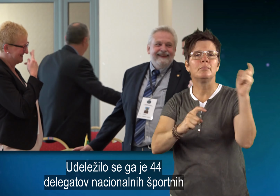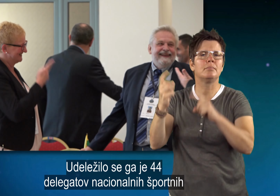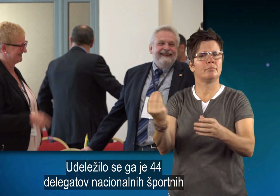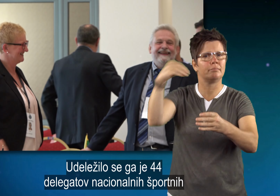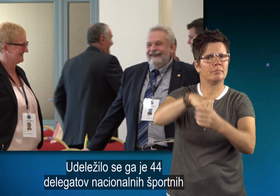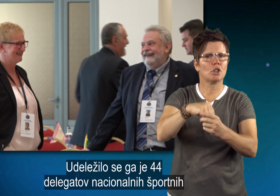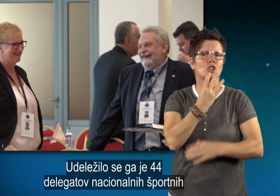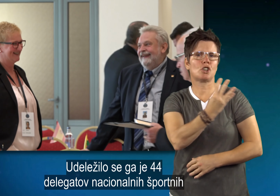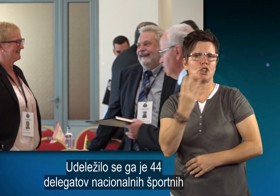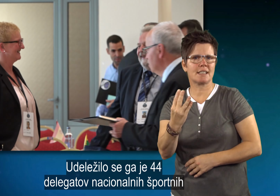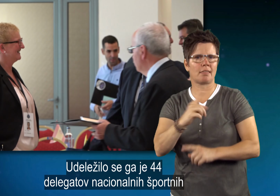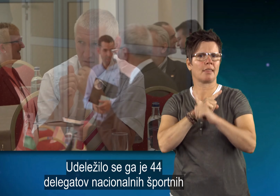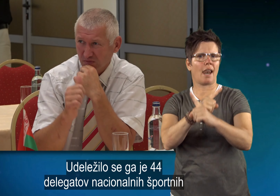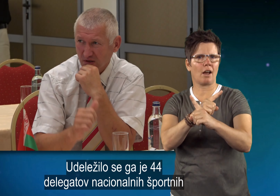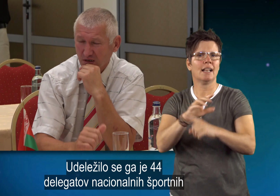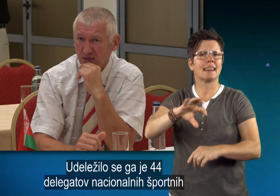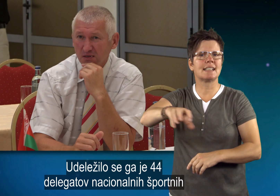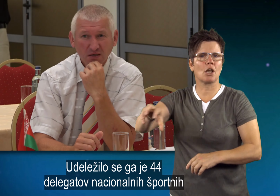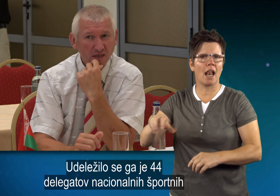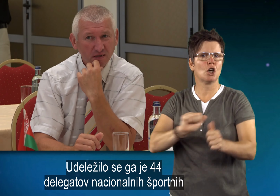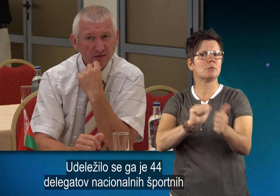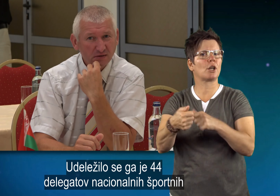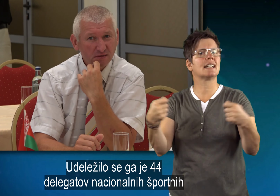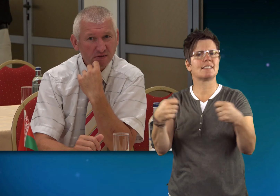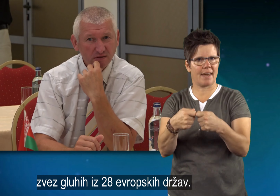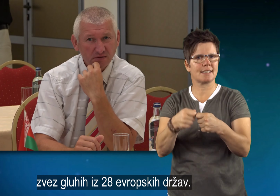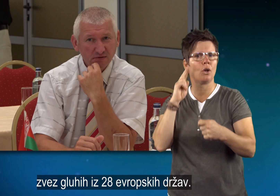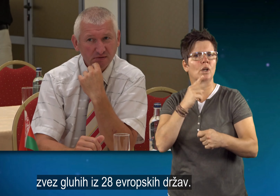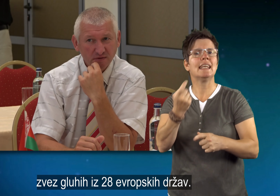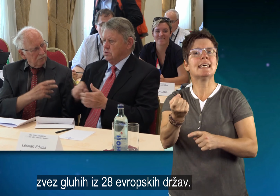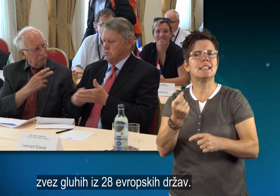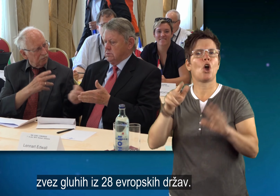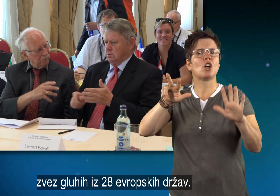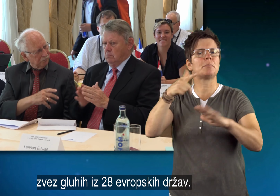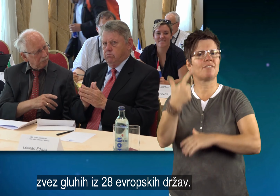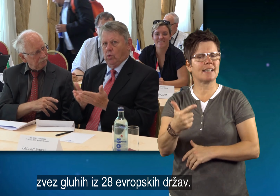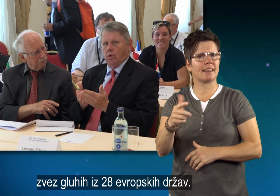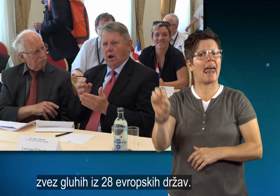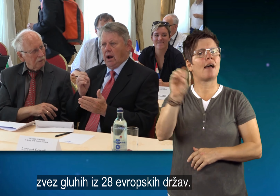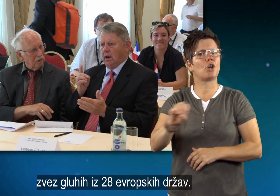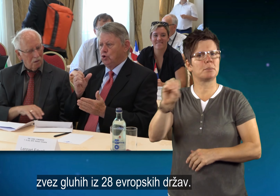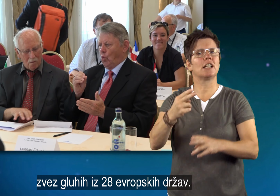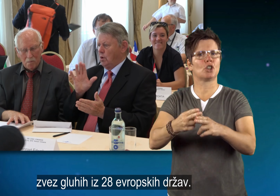Udeležilo se ga je 44 delegatov nacionalnih športnih zvez gluhih iz 28 evropskih